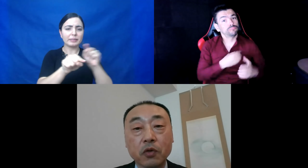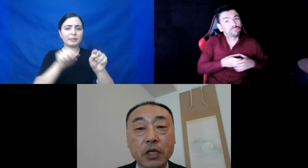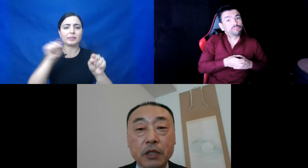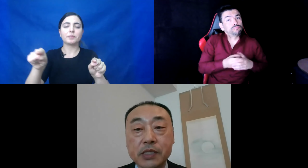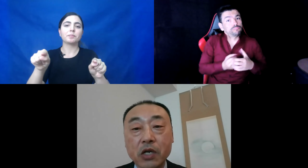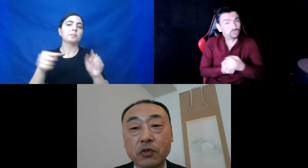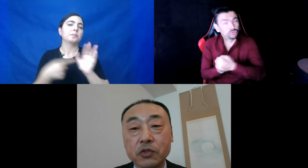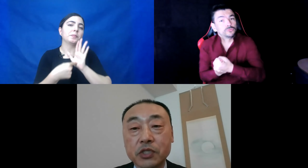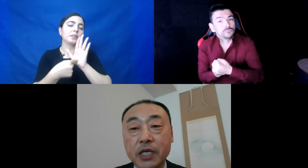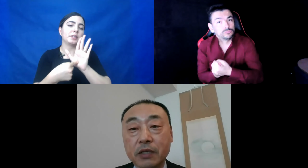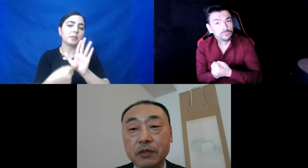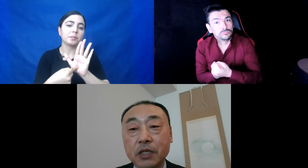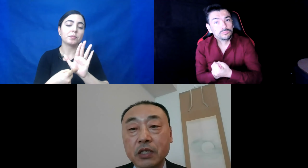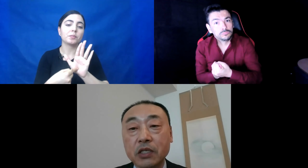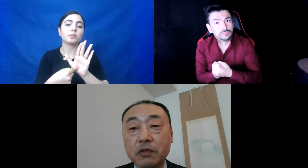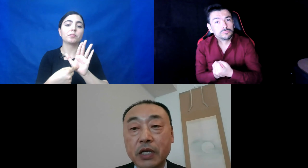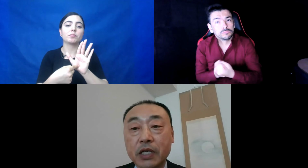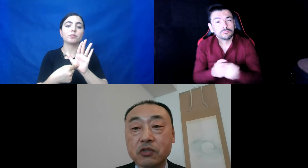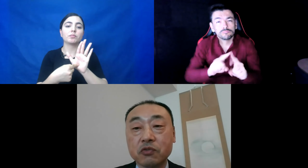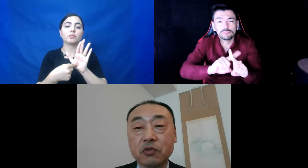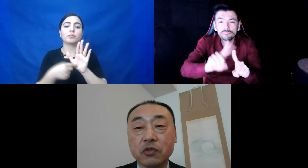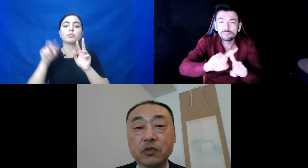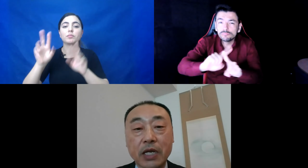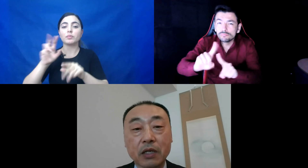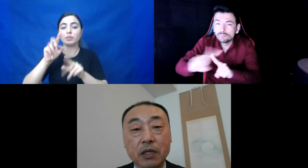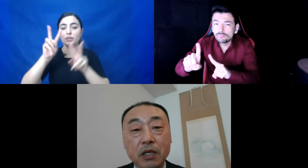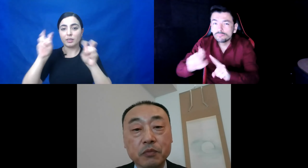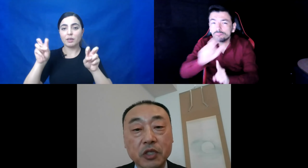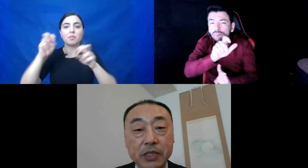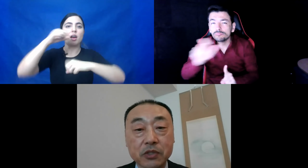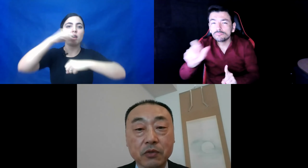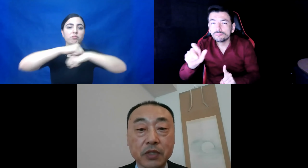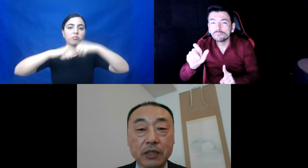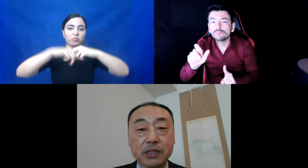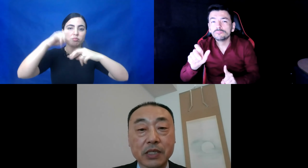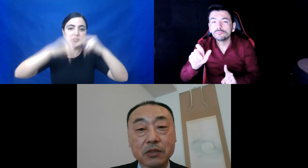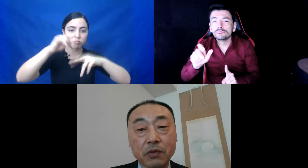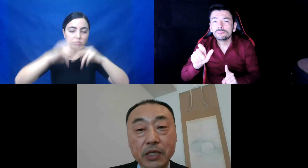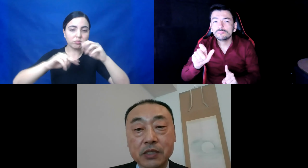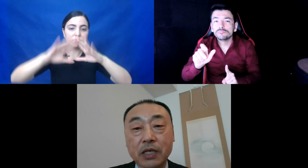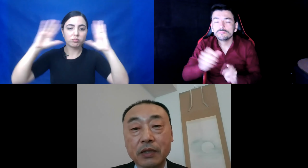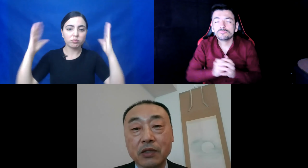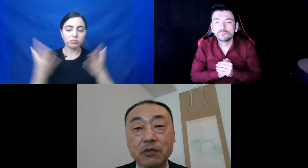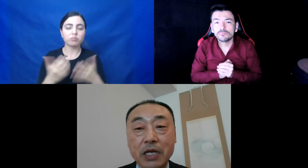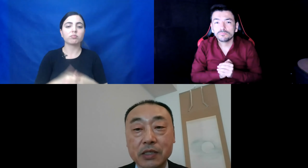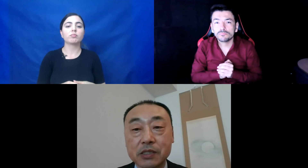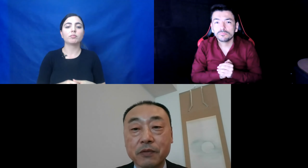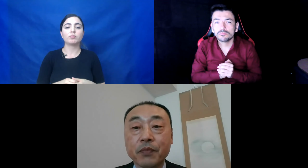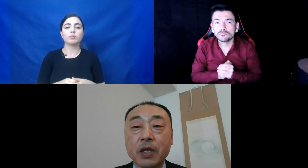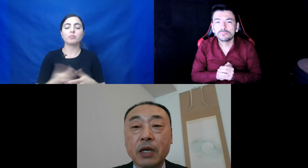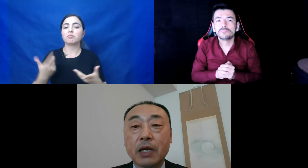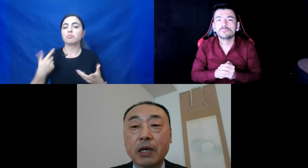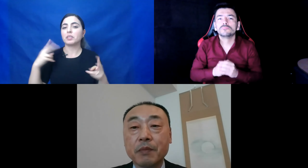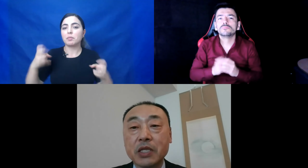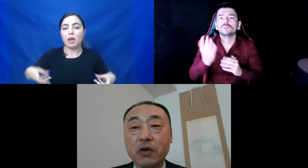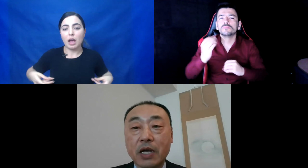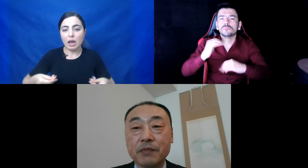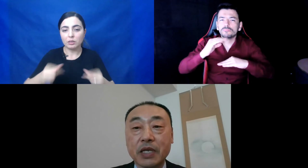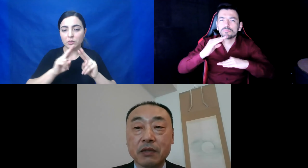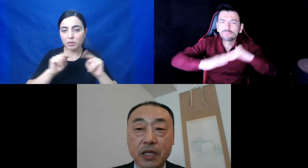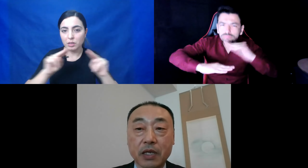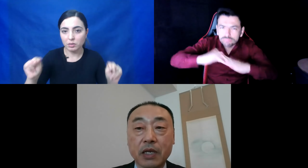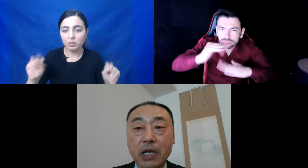ejemplo, desarrollo social, infraestructura, prevención de desastres naturales,